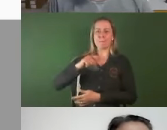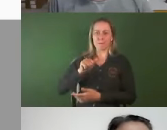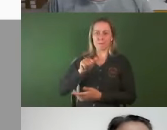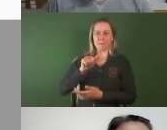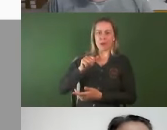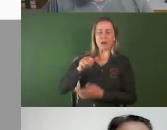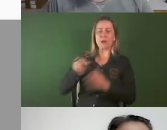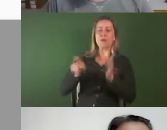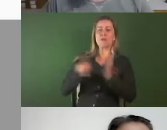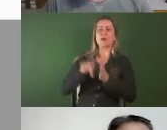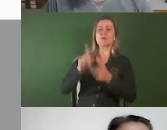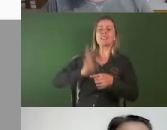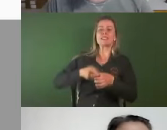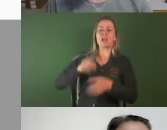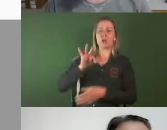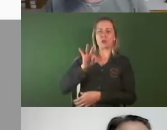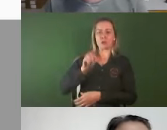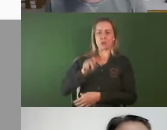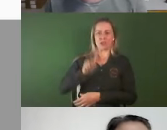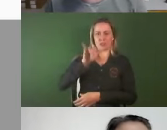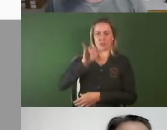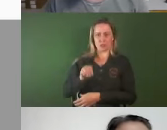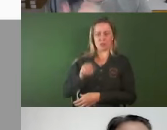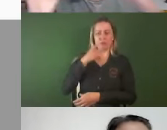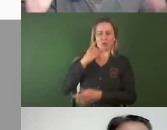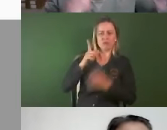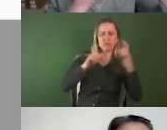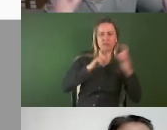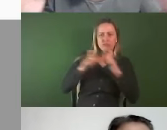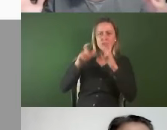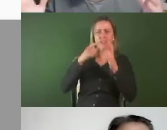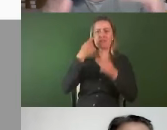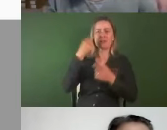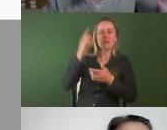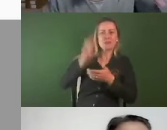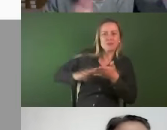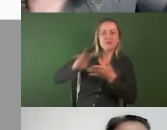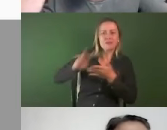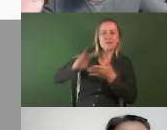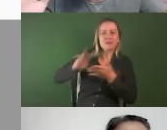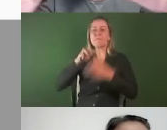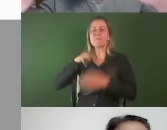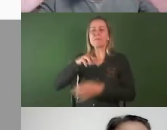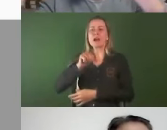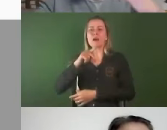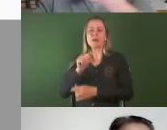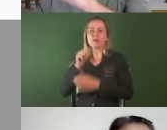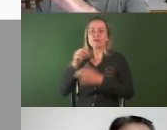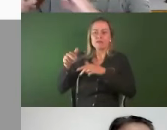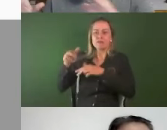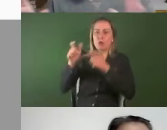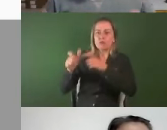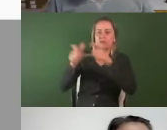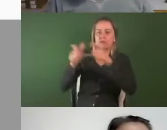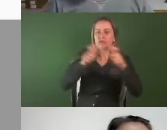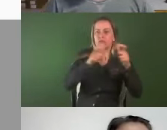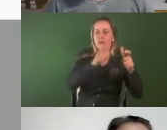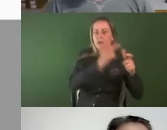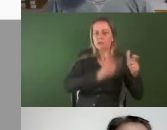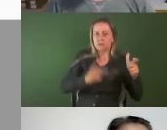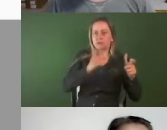muito utilizada por fotógrafos depois no século XX, onde você constrói um mapeamento, percorre e vai fazendo